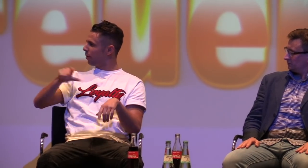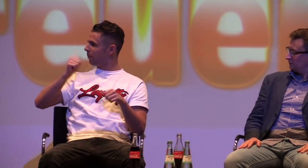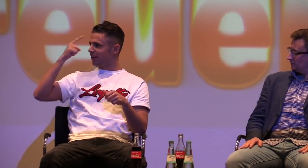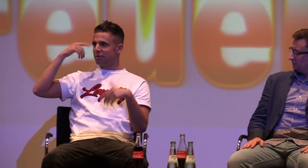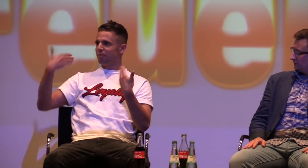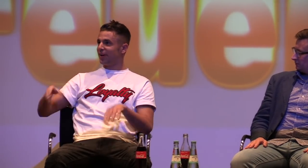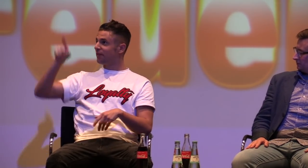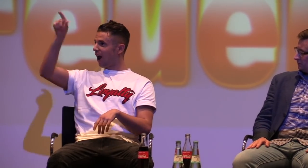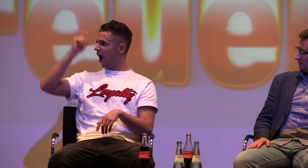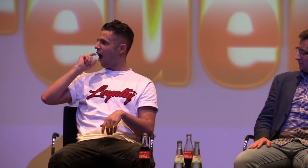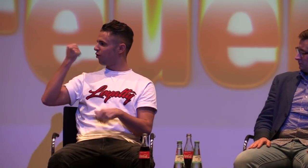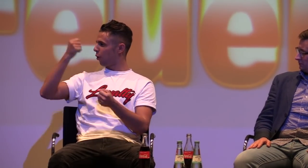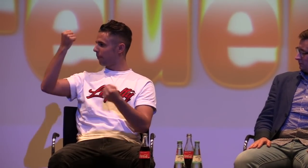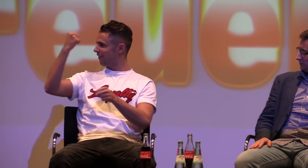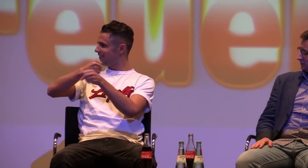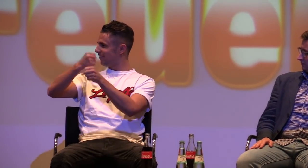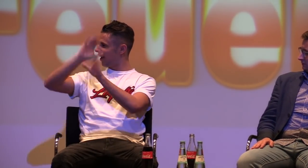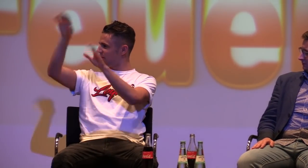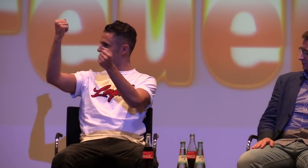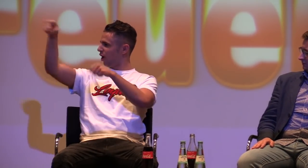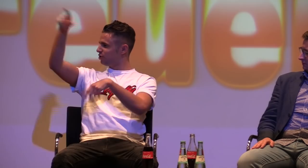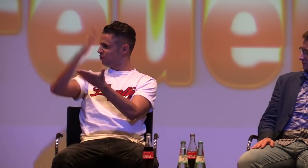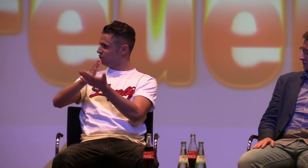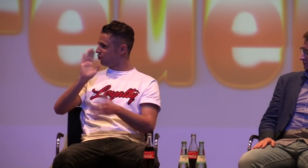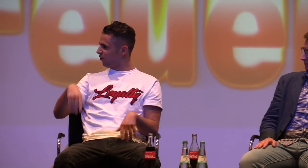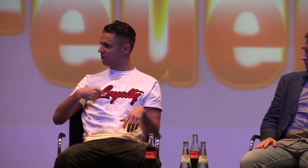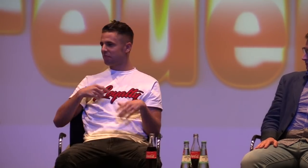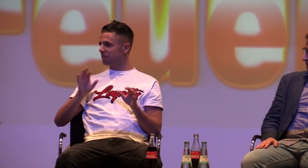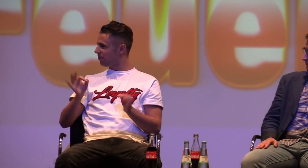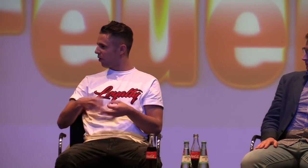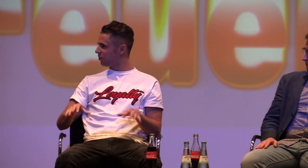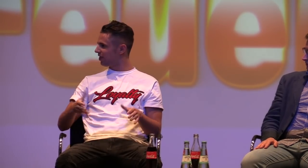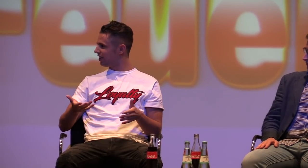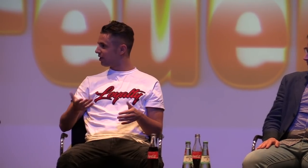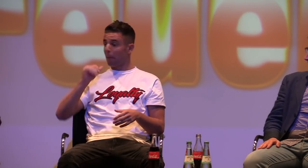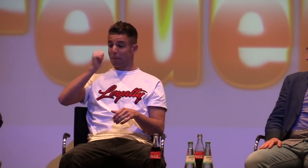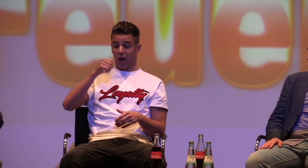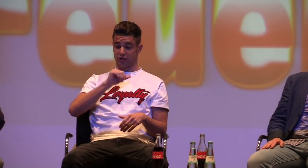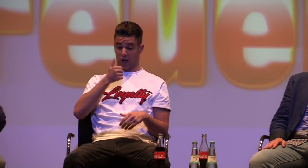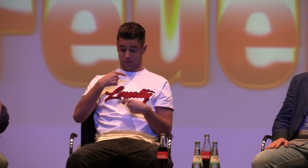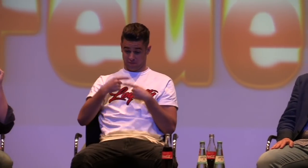opfern. Viele denken auch, ja, die Älteren, die machen das schon für uns, so, ich muss mich doch gar nicht